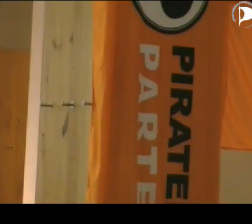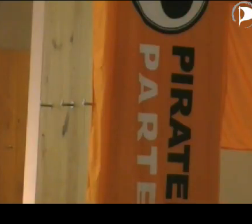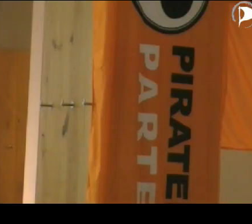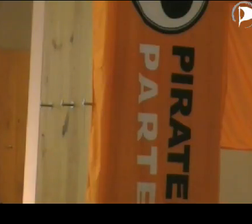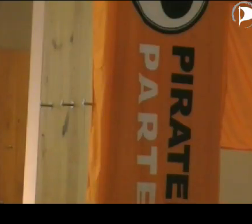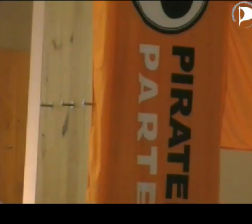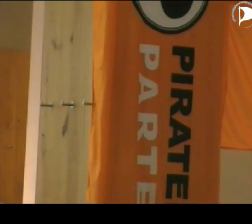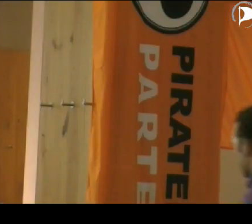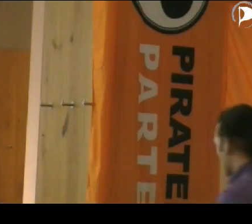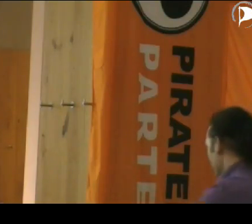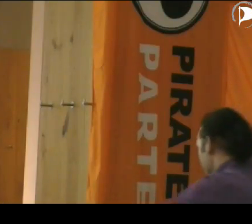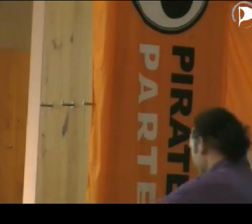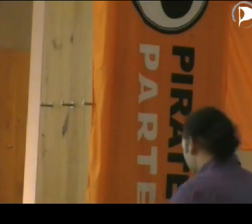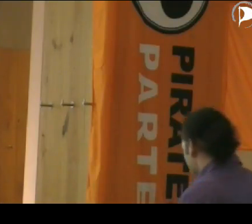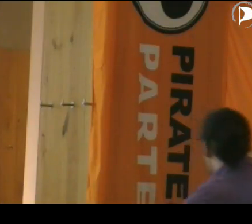ja